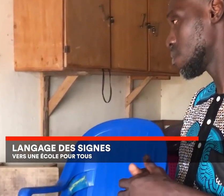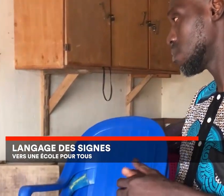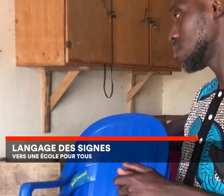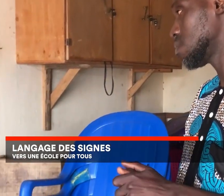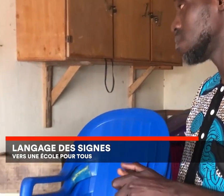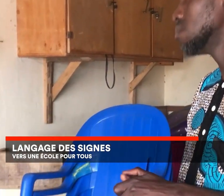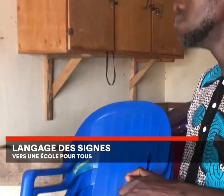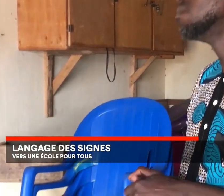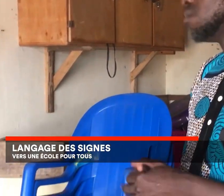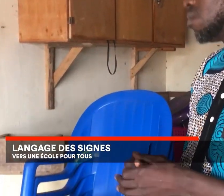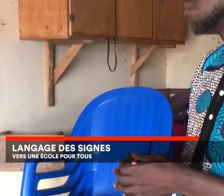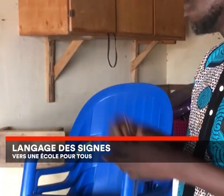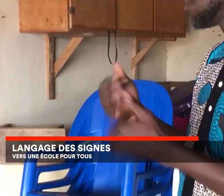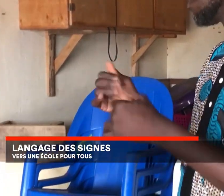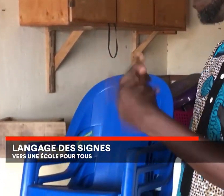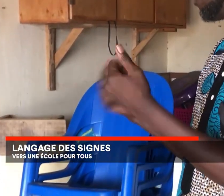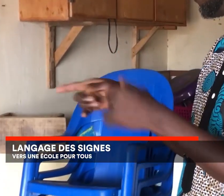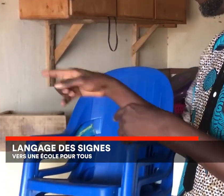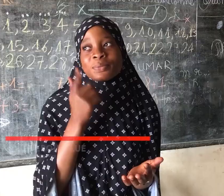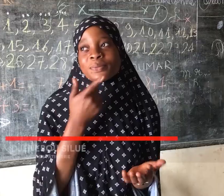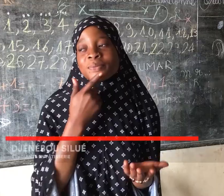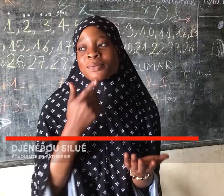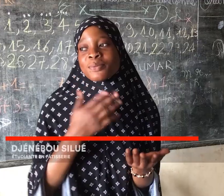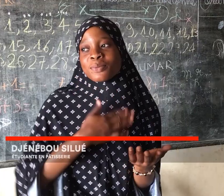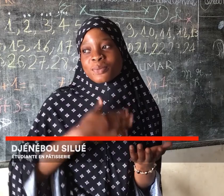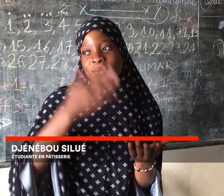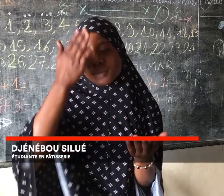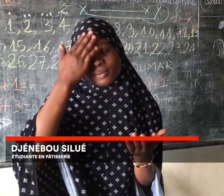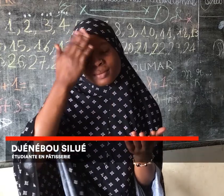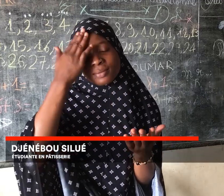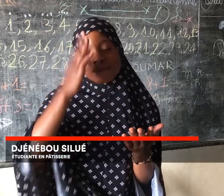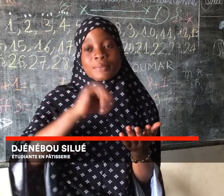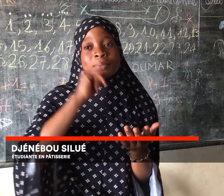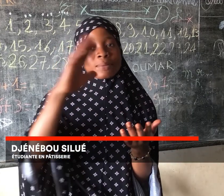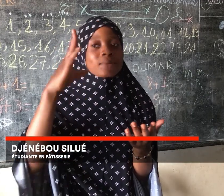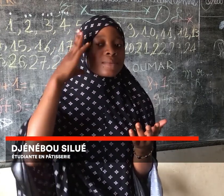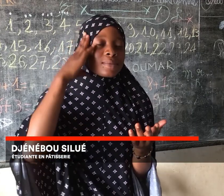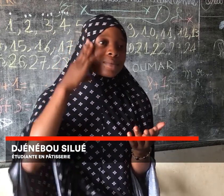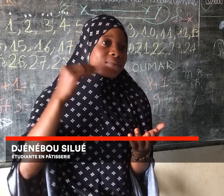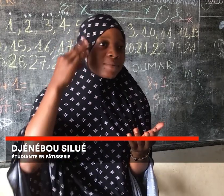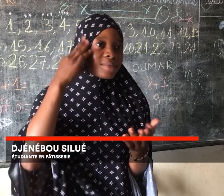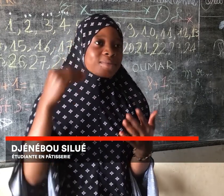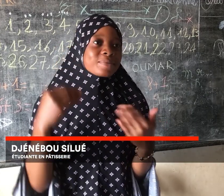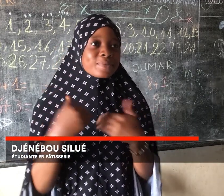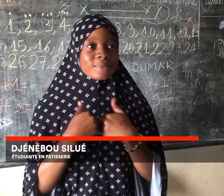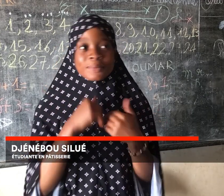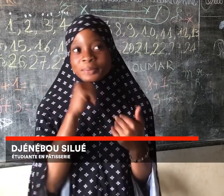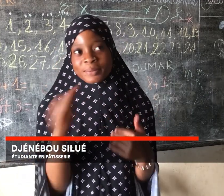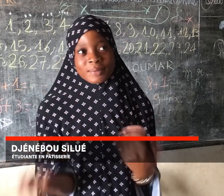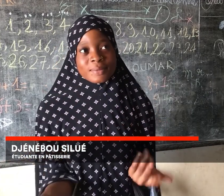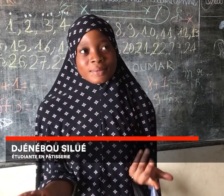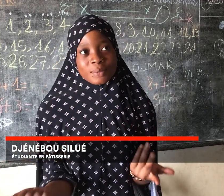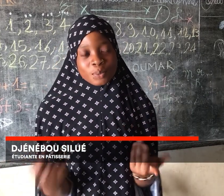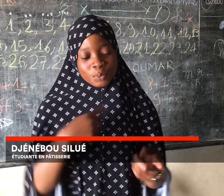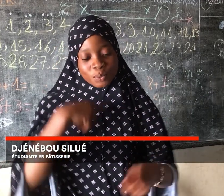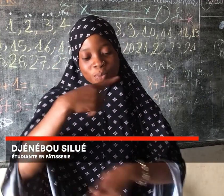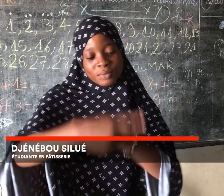décrit son quotidien non sonans défi le fait que je sois soude il y a beaucoup de choses que j'ai je sais